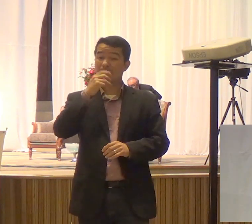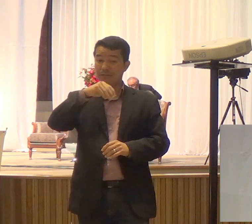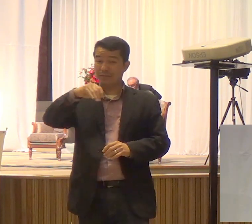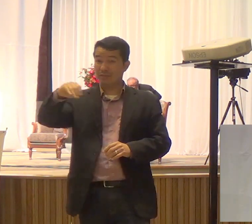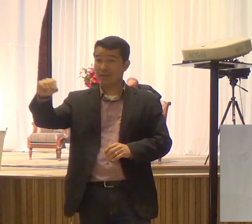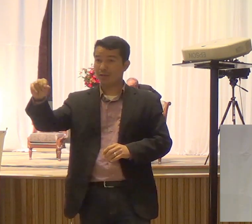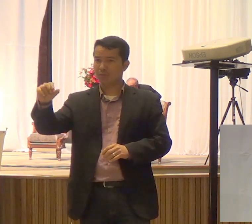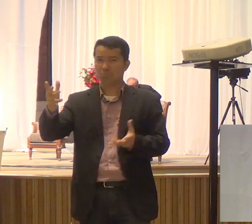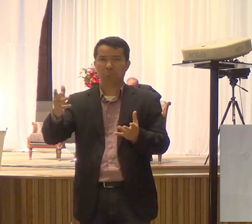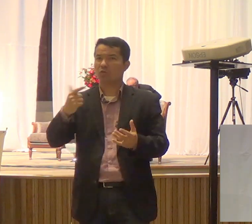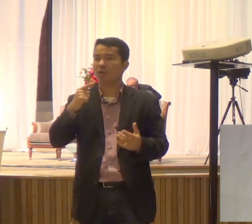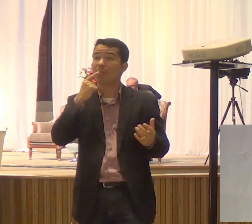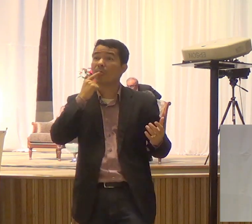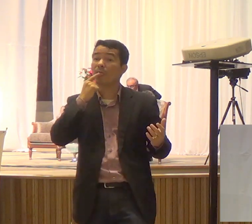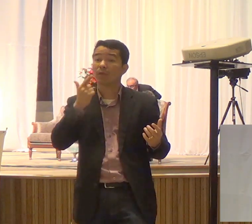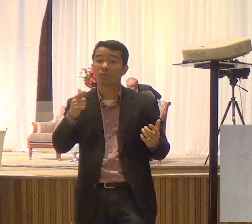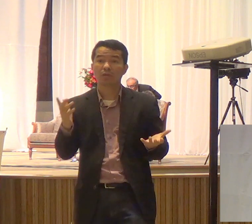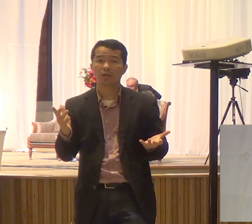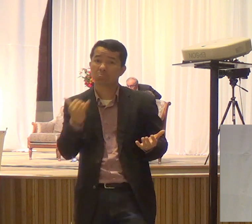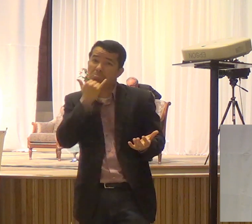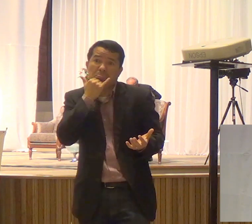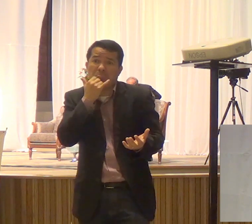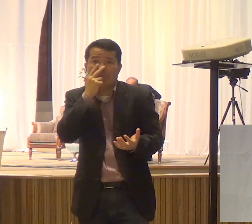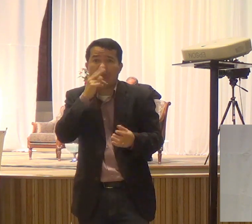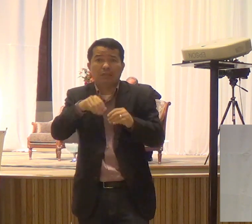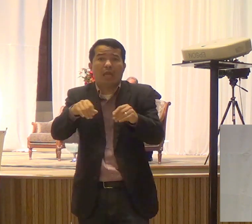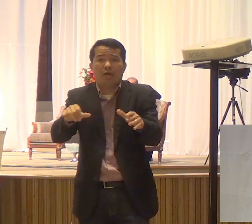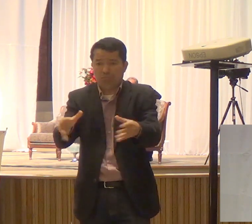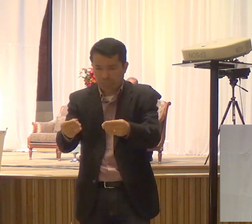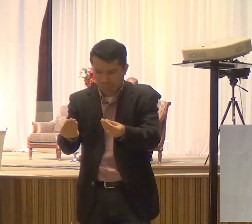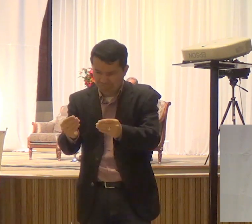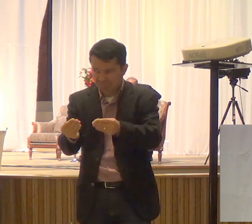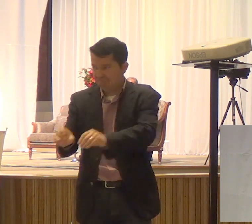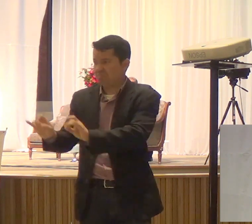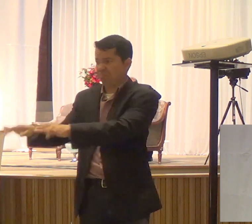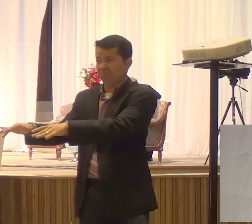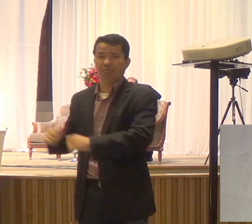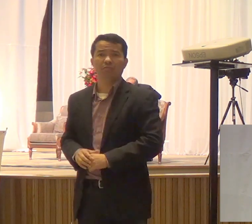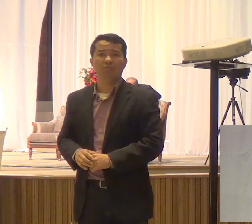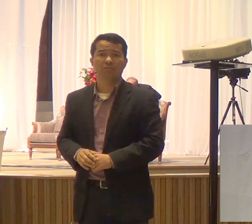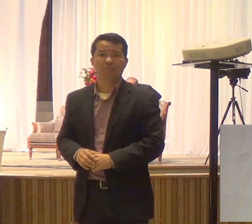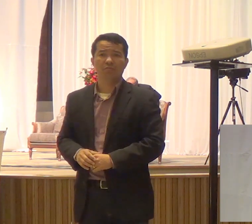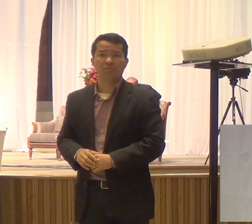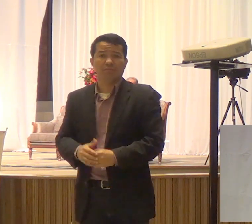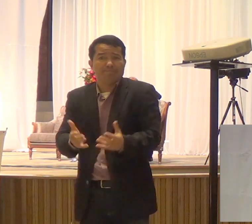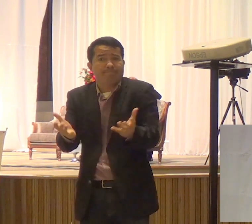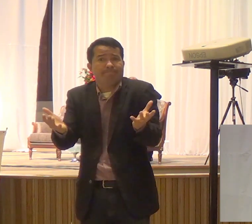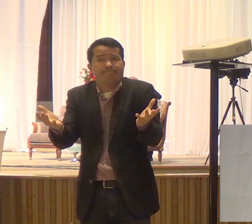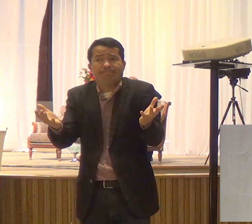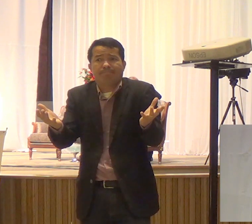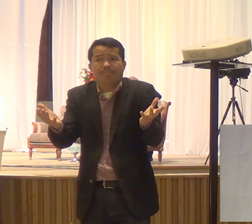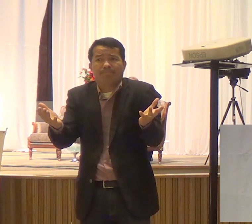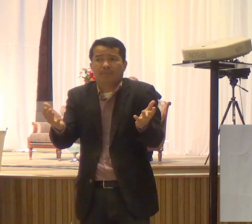for insípido, então ele não serve para mais nada, a não ser para ser pisado pelos